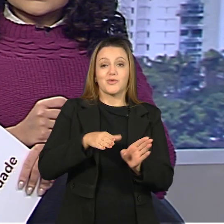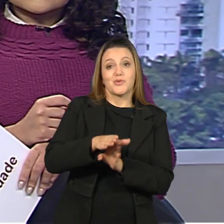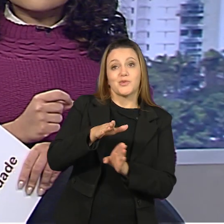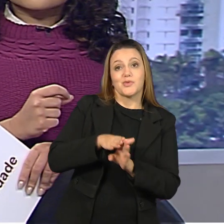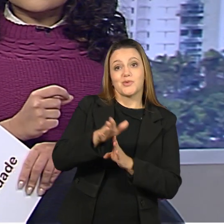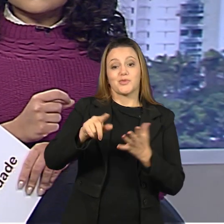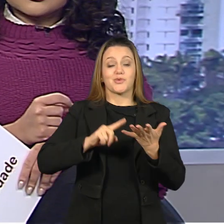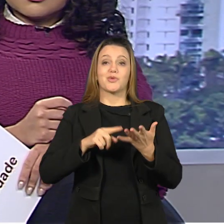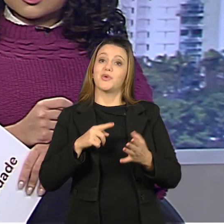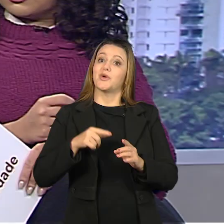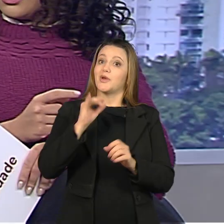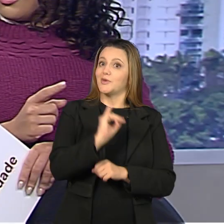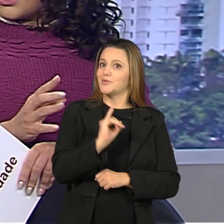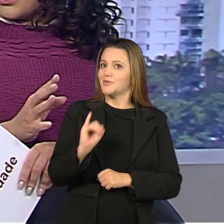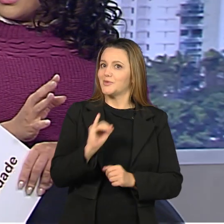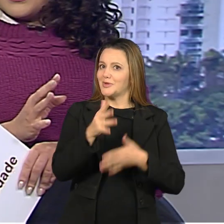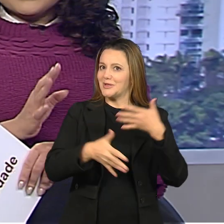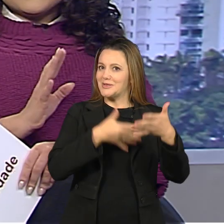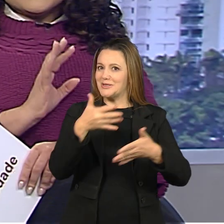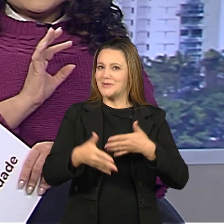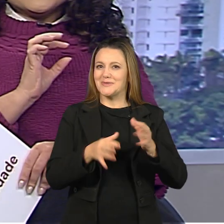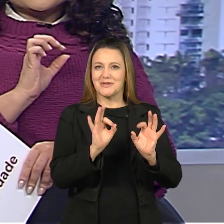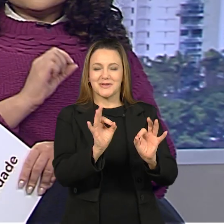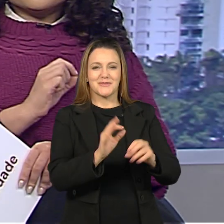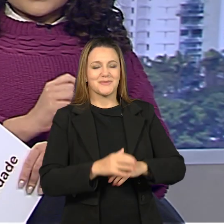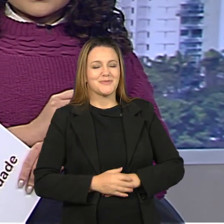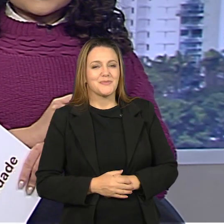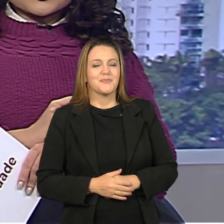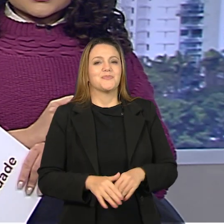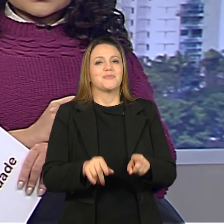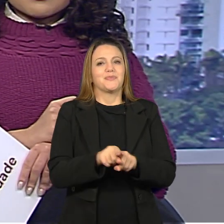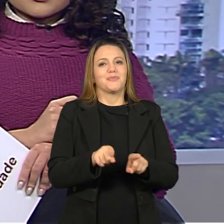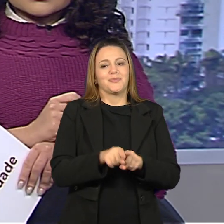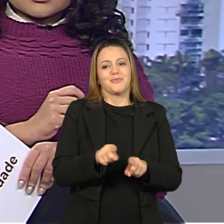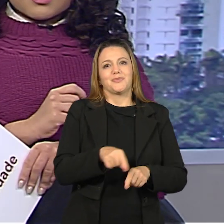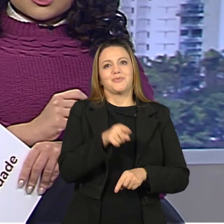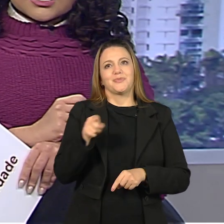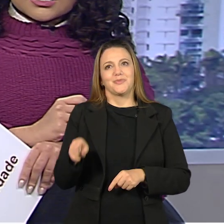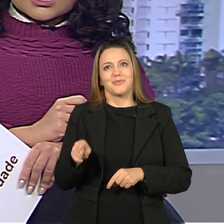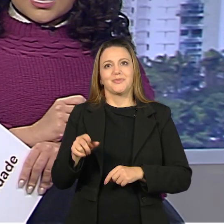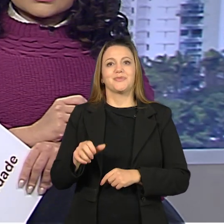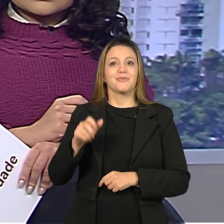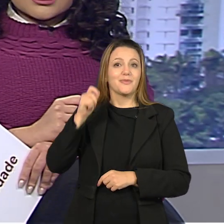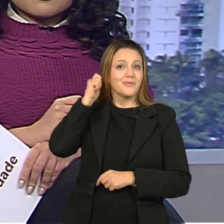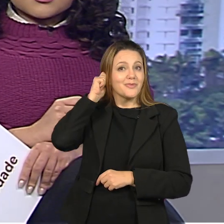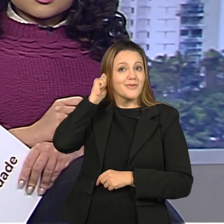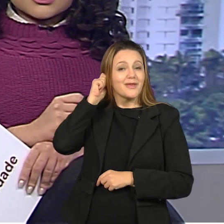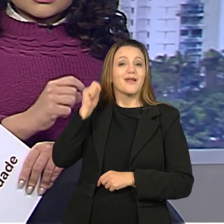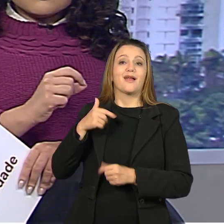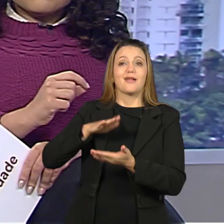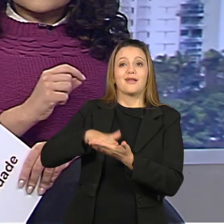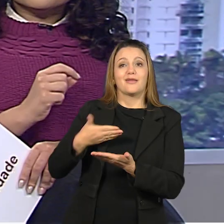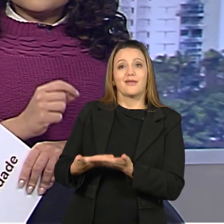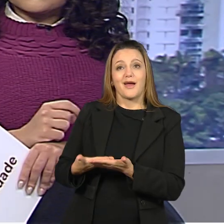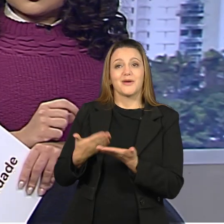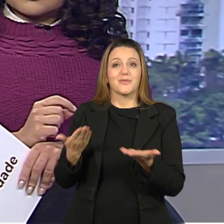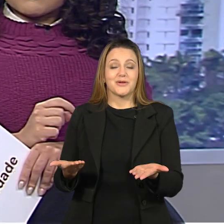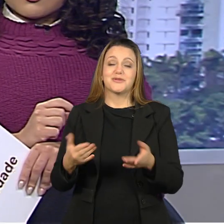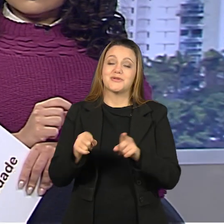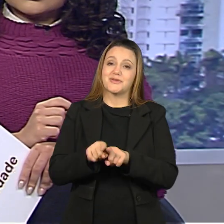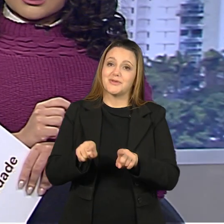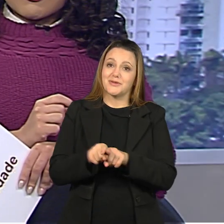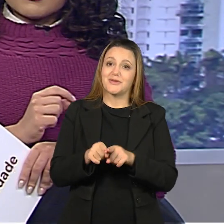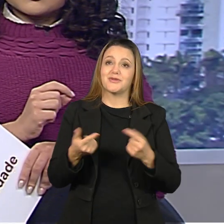consultora e instrutora de Libras, muita coisa, né? E junto a ela a gente recebe Andrei Batista, que é intérprete, e fora do vídeo a gente